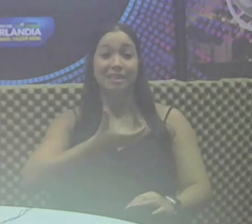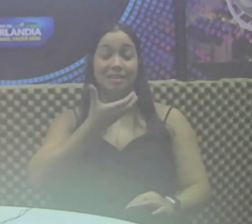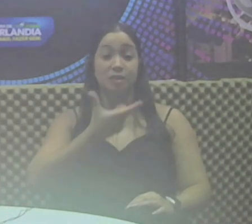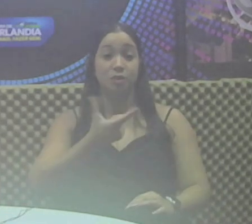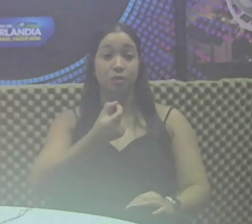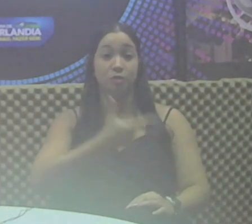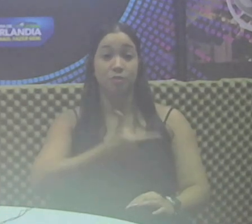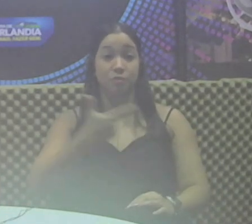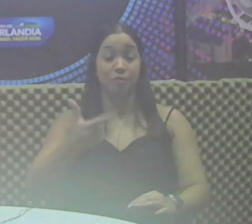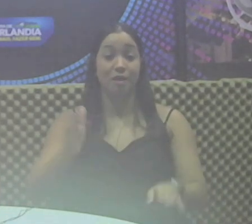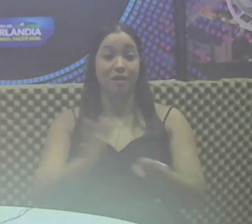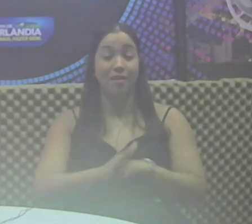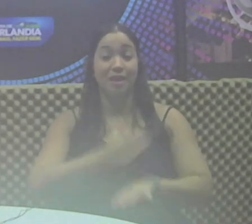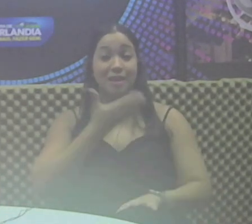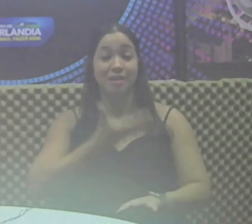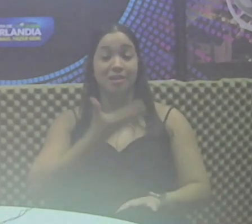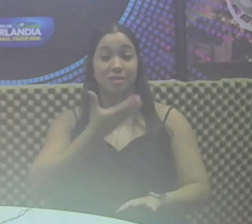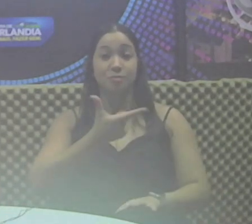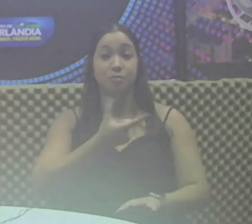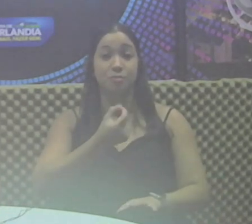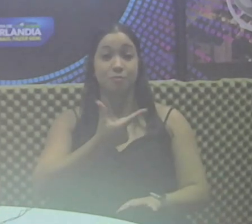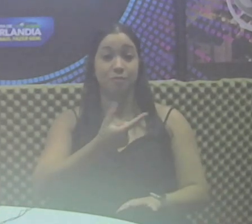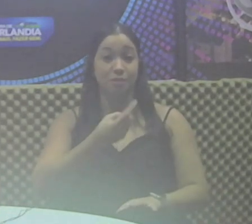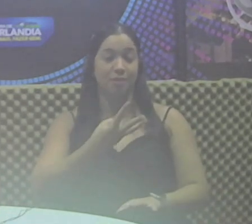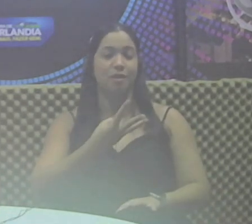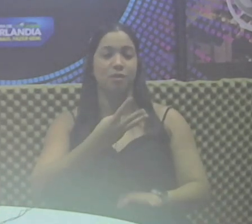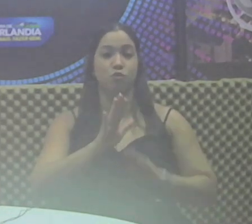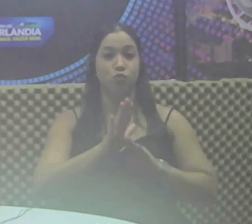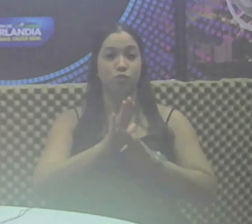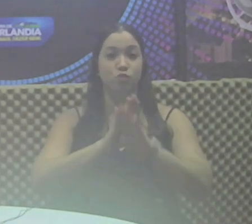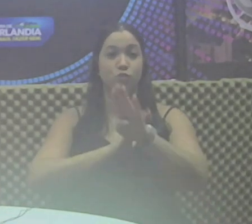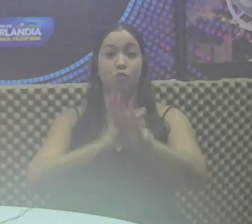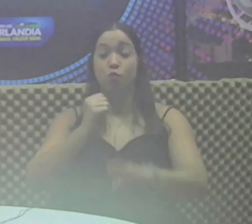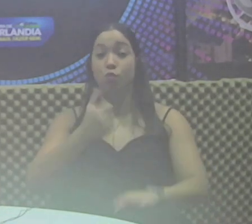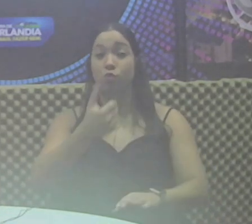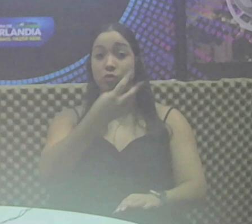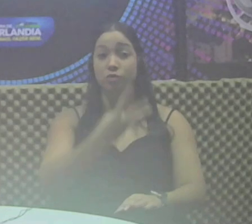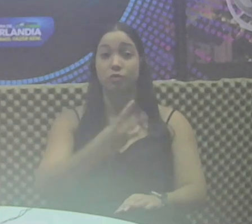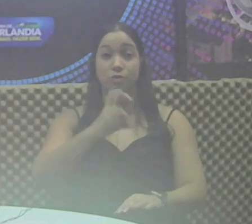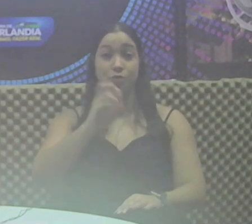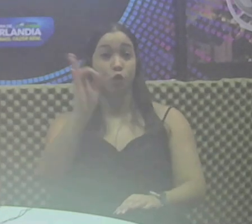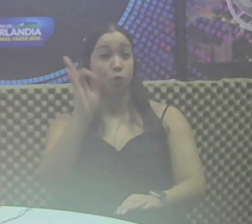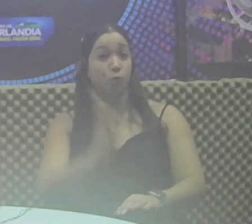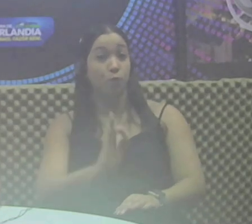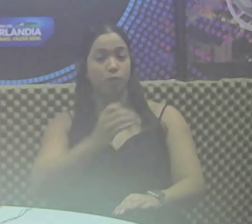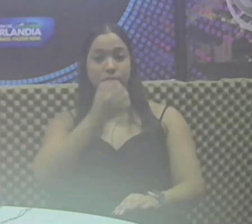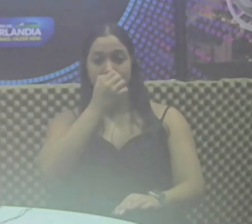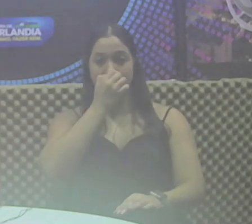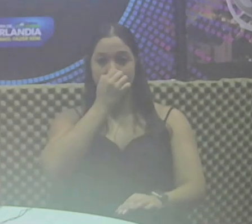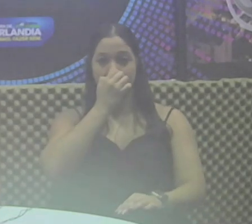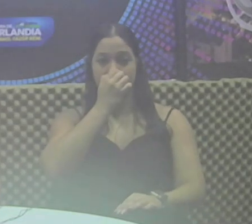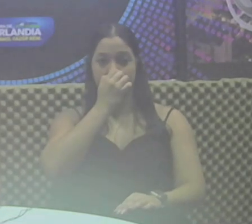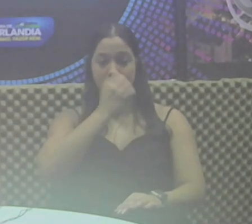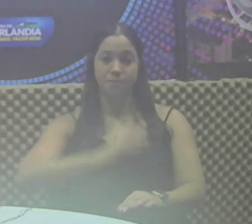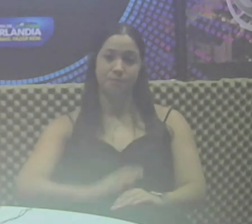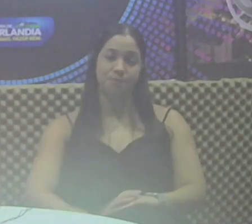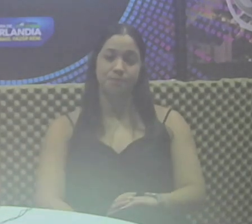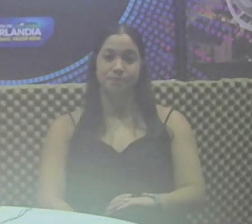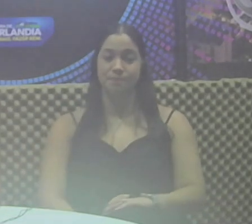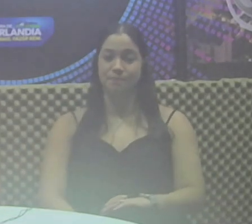2022 e dezembro de 2023, com aumento de quase 35%.